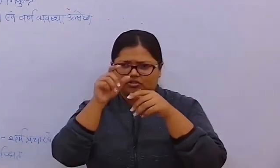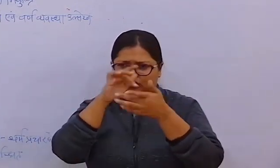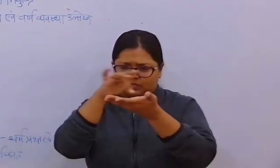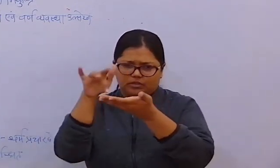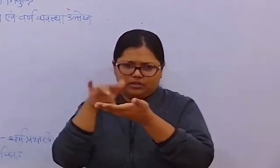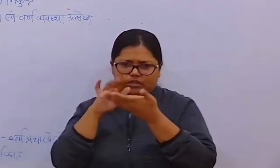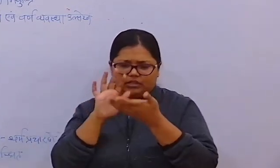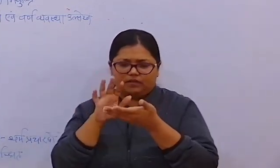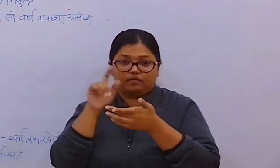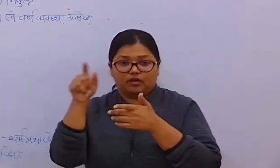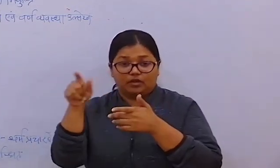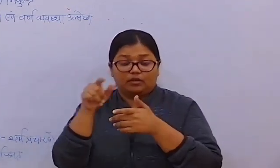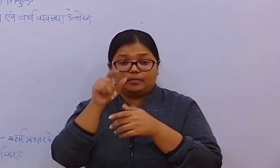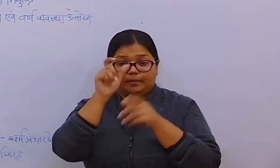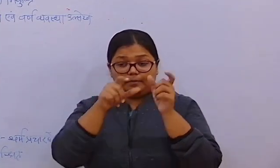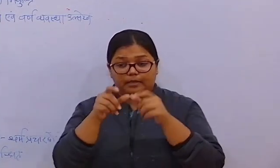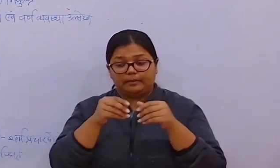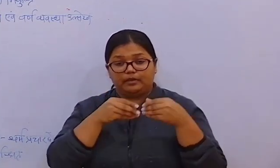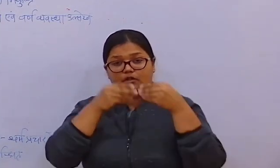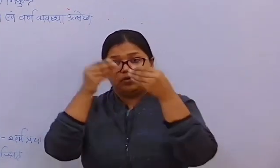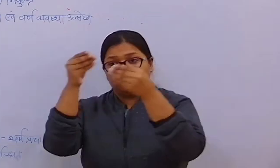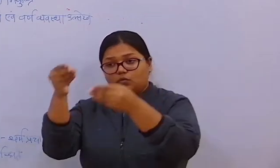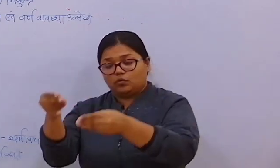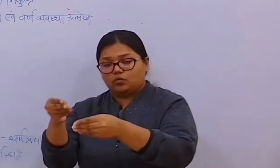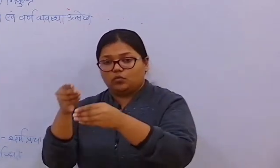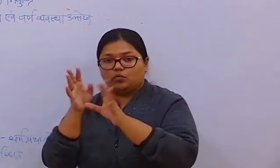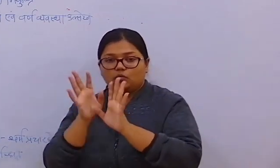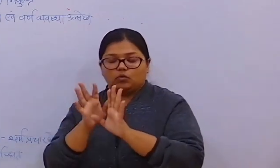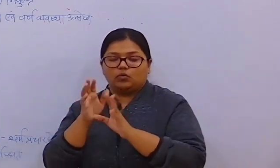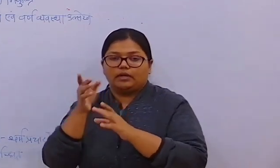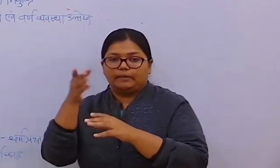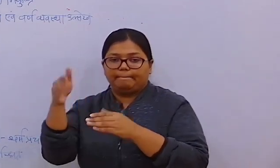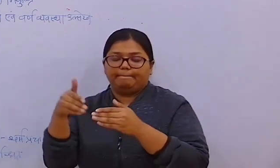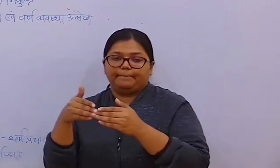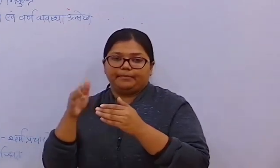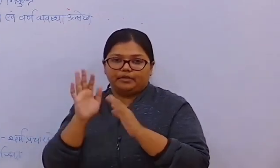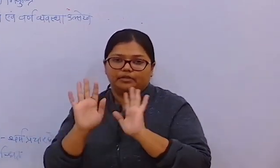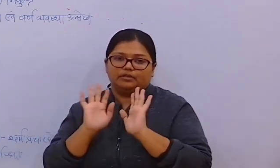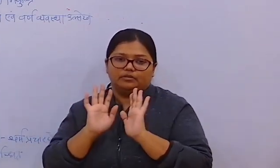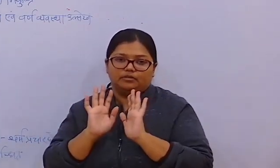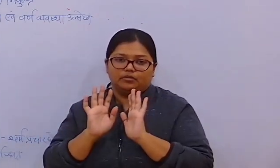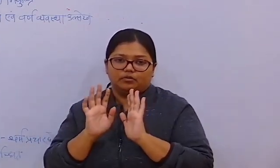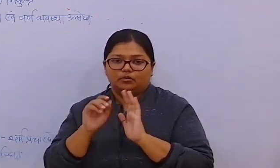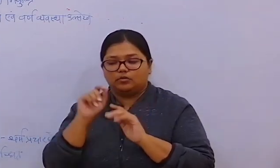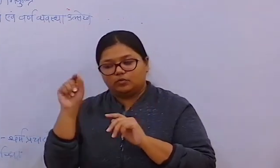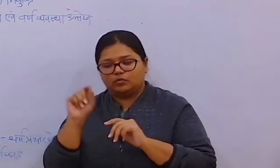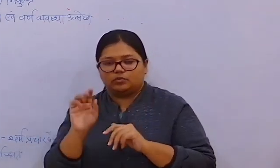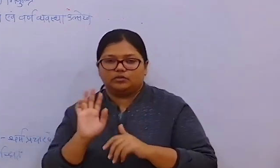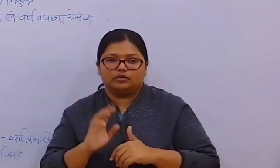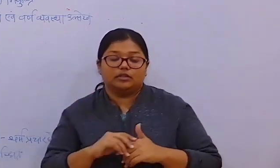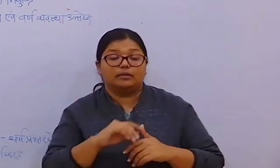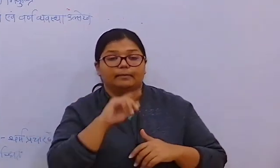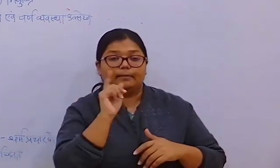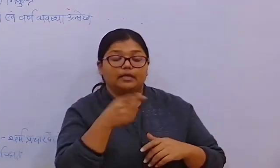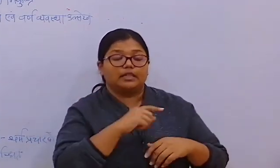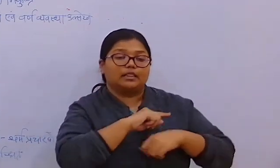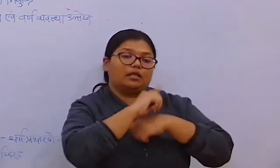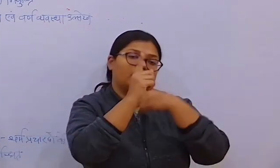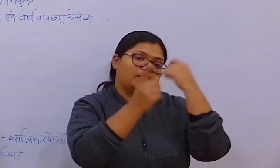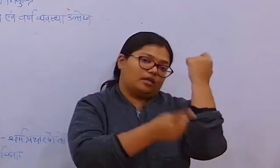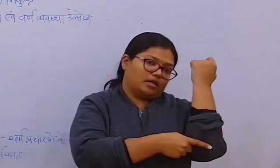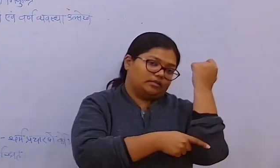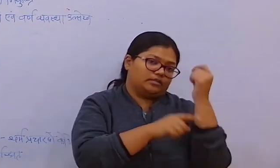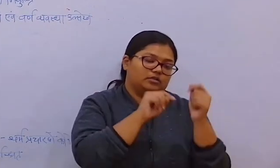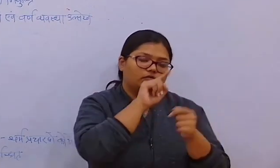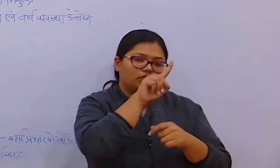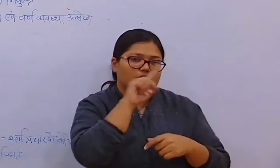किसमें मिलता है, 13वें अभिलेख में मिलता है। फिर हम आते हैं अंतिम यानी कि 14वें अभिलेख में, 14वें अभिलेख